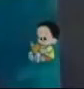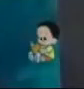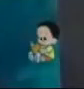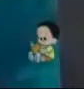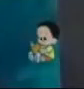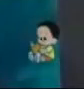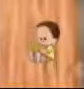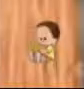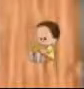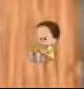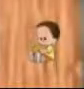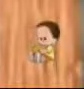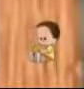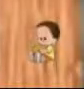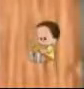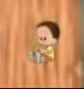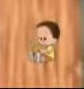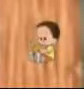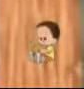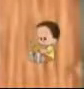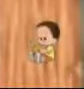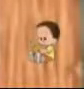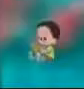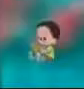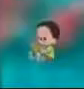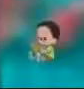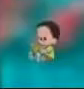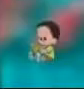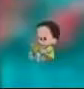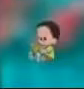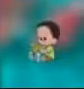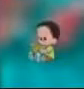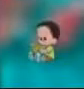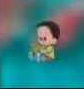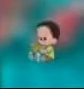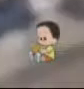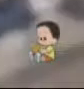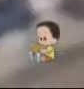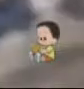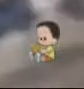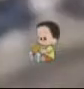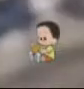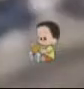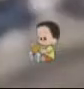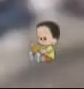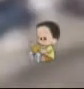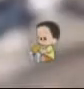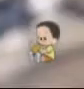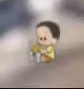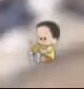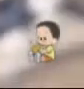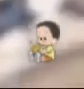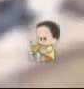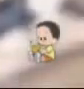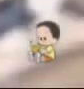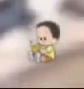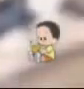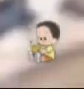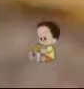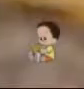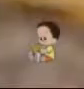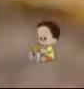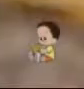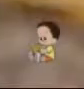Uma menina olha fixamente, um menino olha. Duas crianças no playground também olham curiosamente. Seus pés estão se